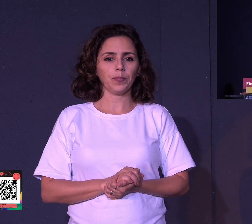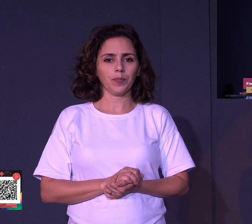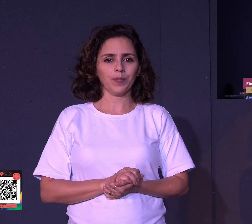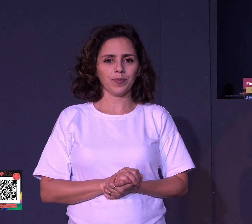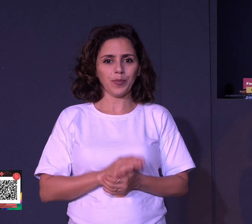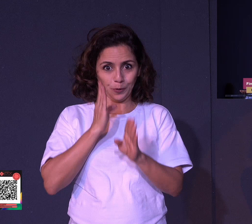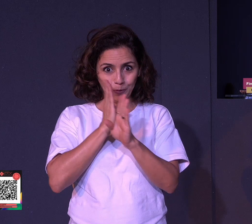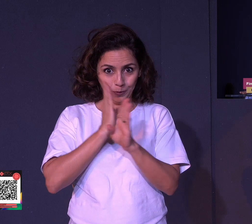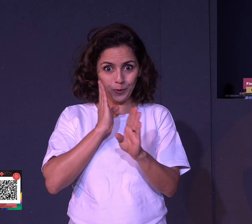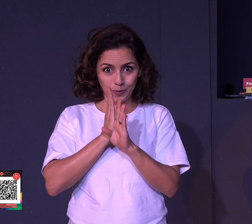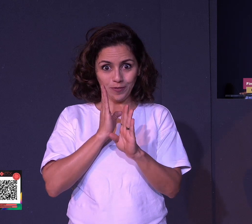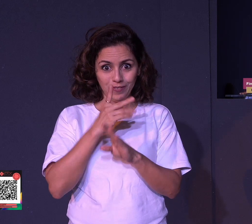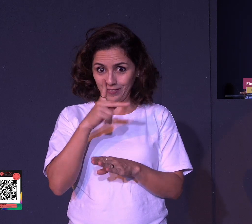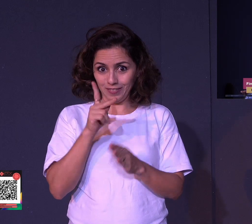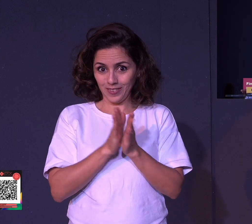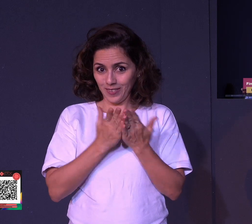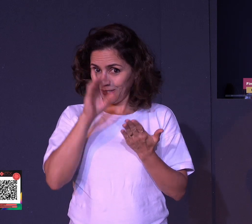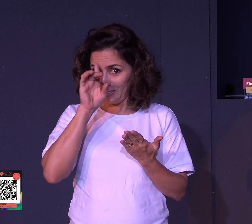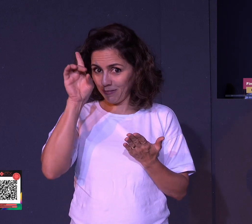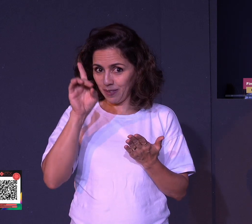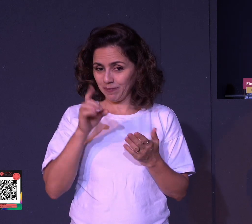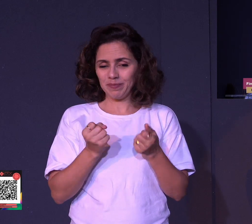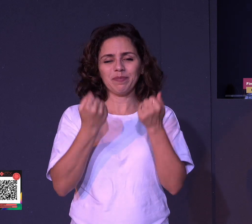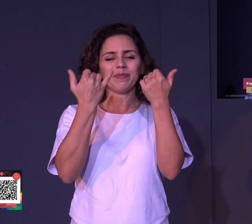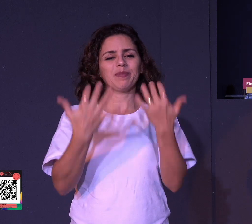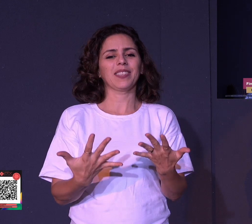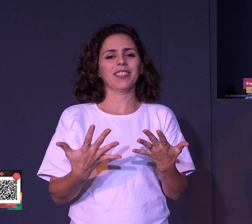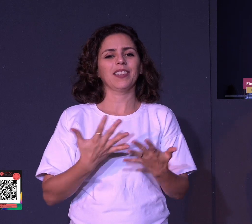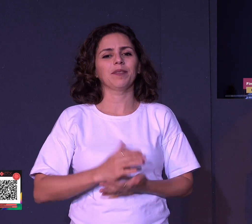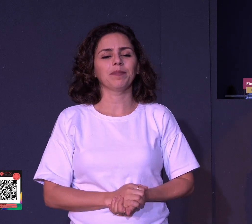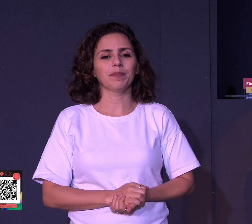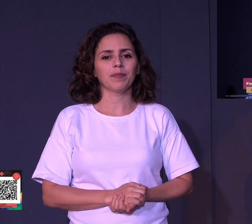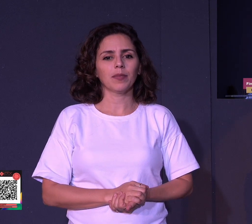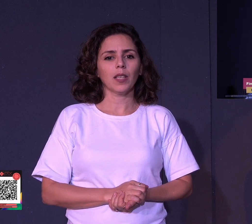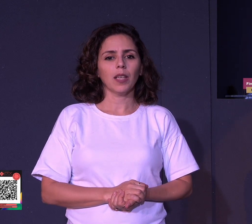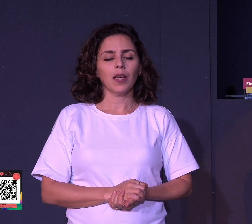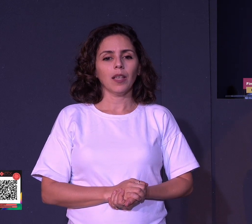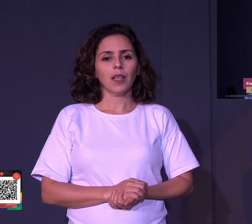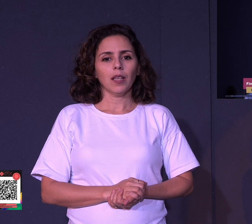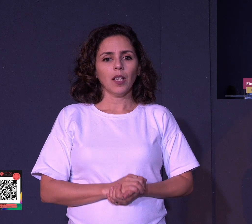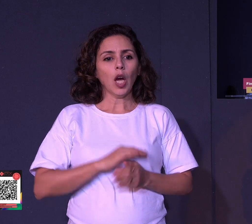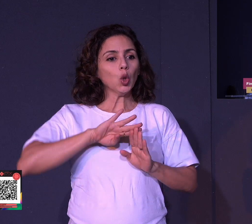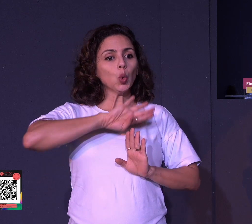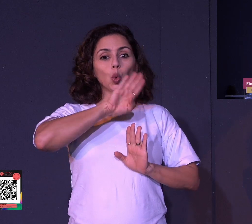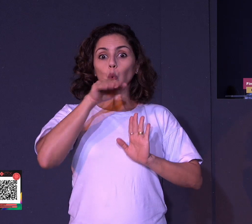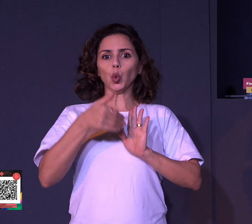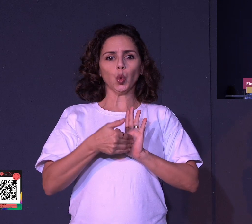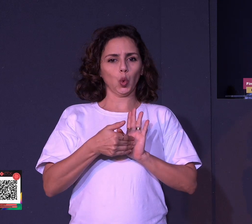Todos acharam? Quanto ao mais, irmãos, tudo o que for